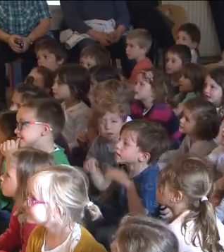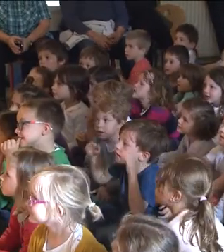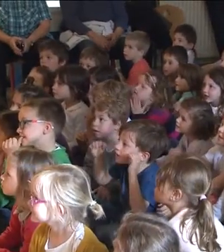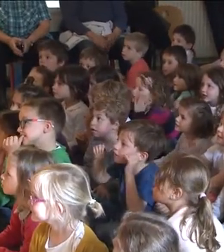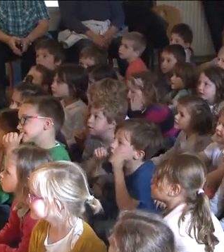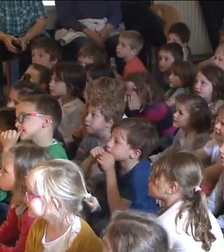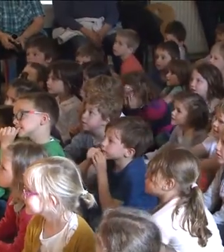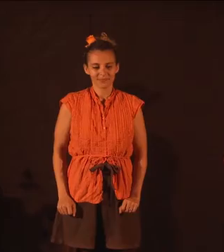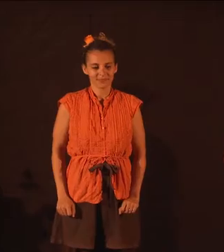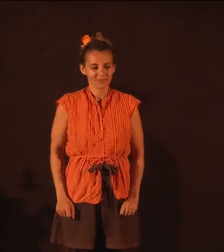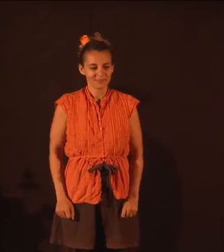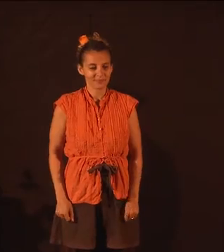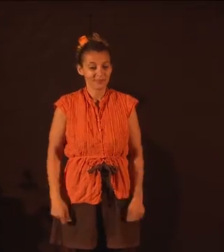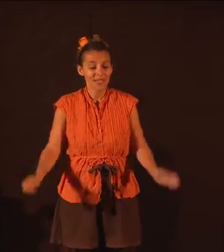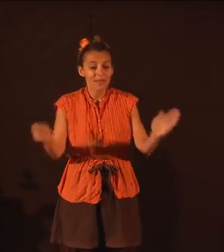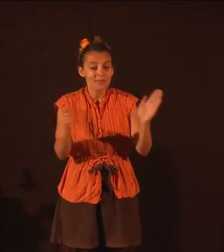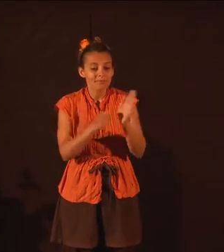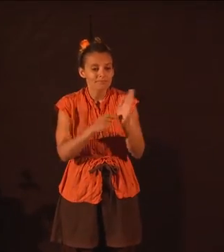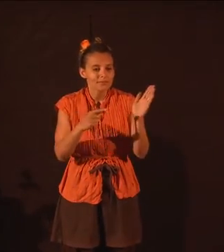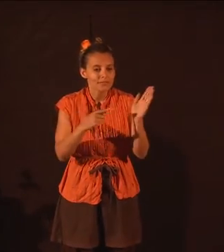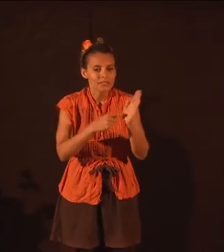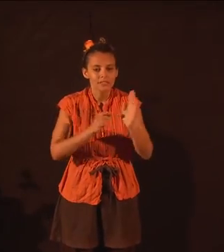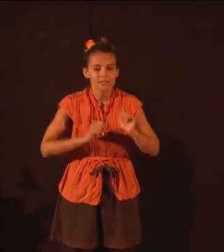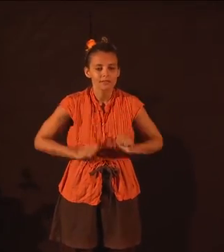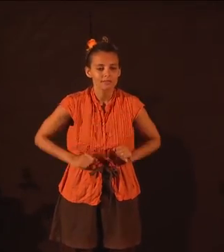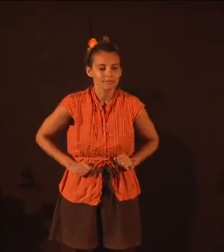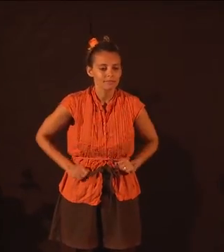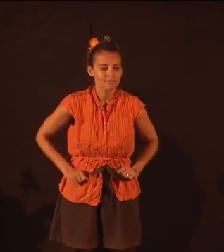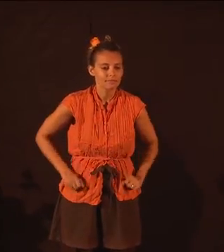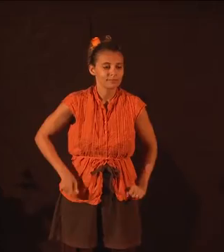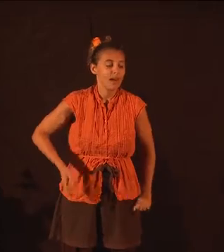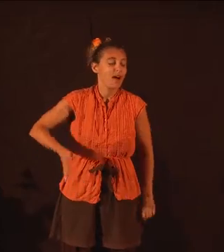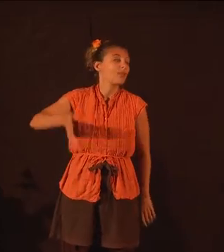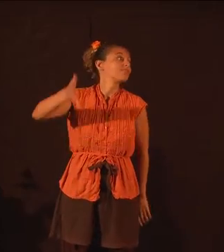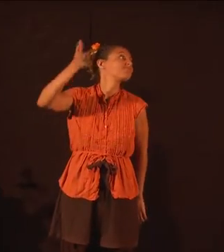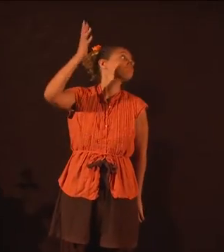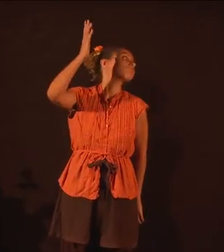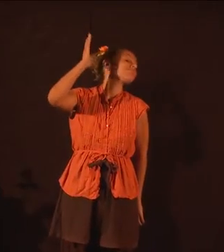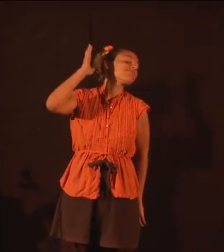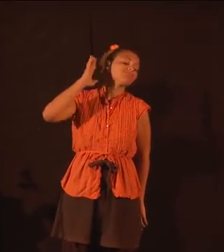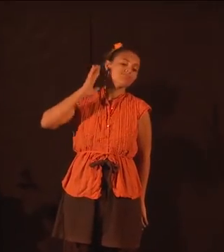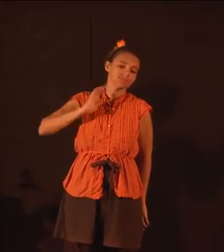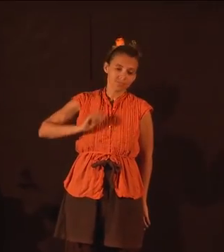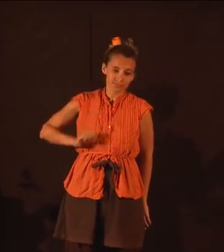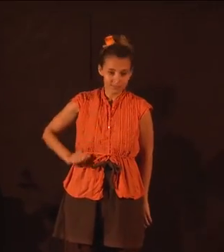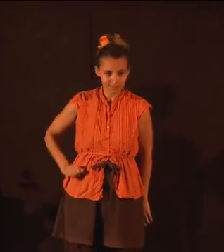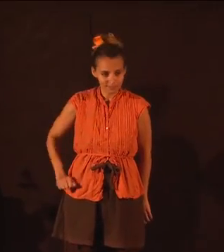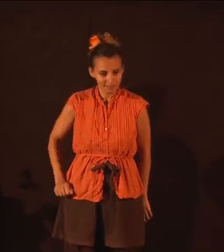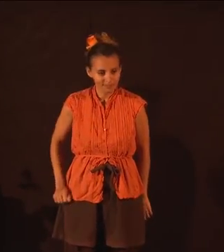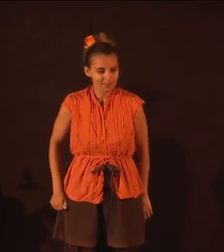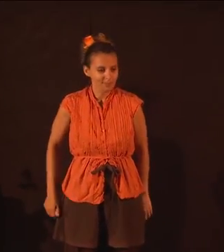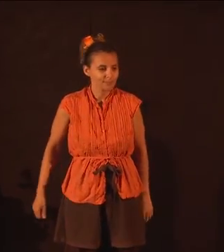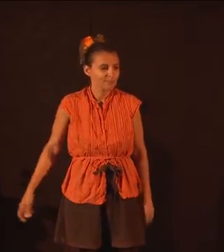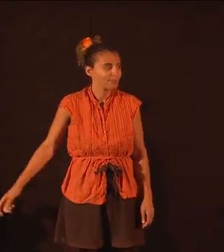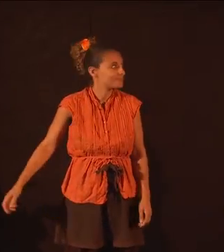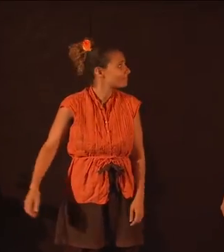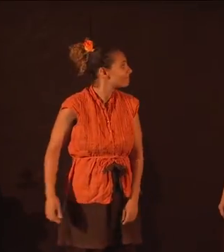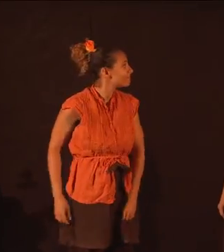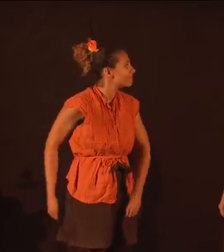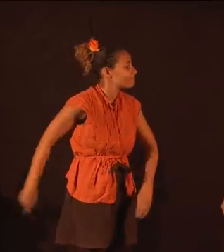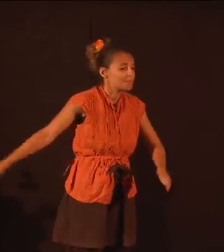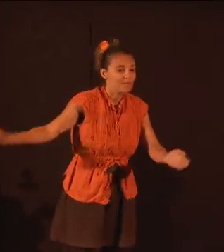Eh bien voilà, cette histoire s'est passée il y a très longtemps.